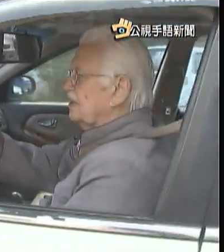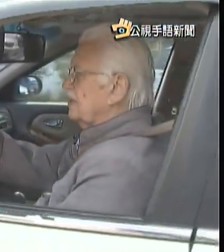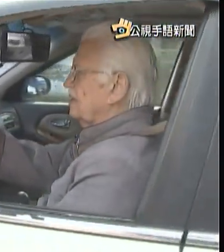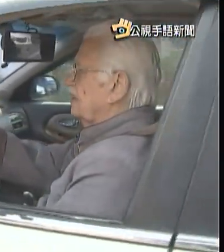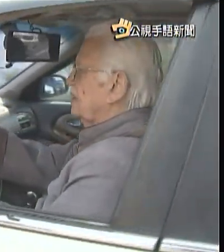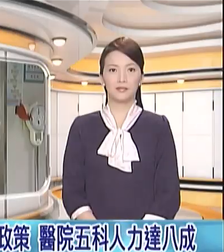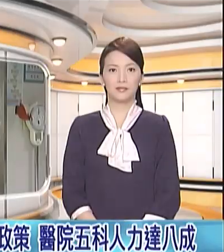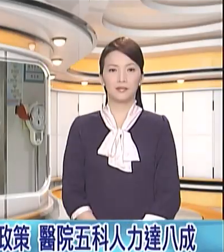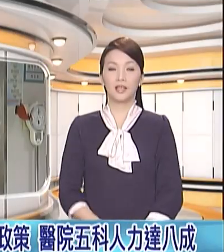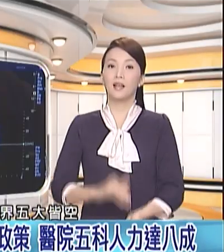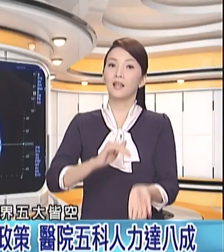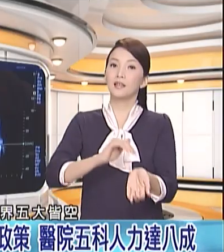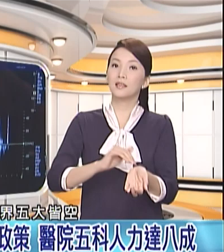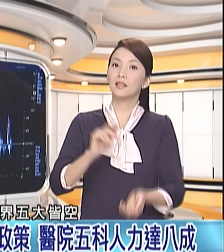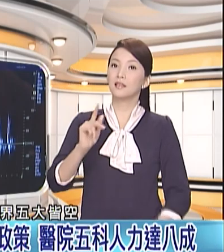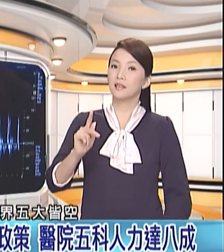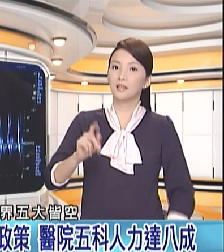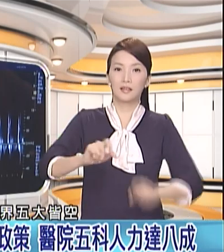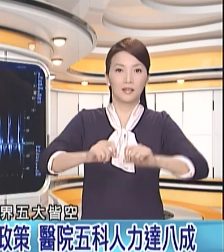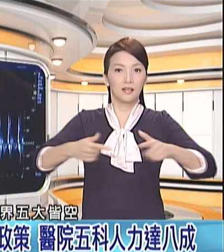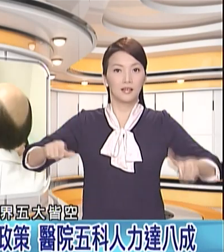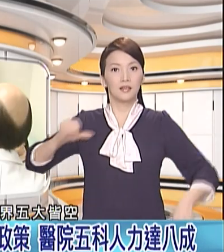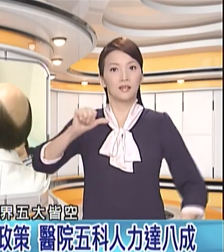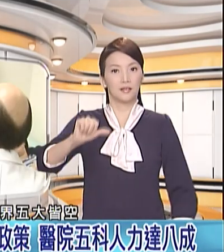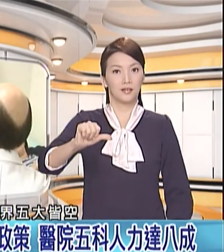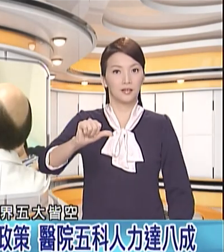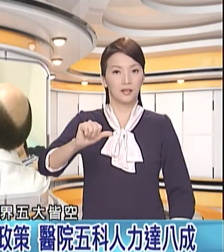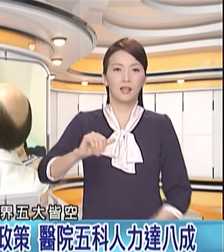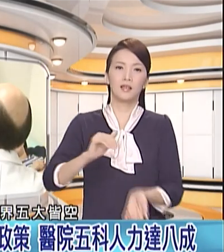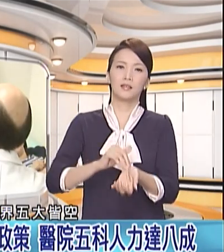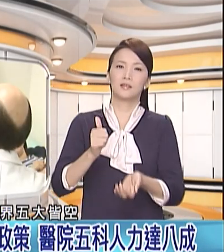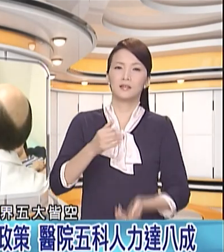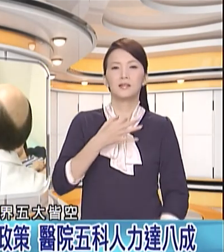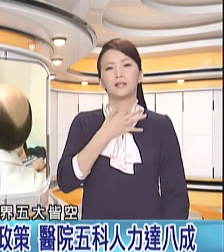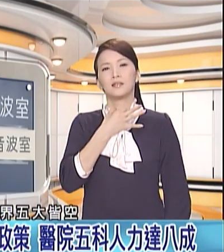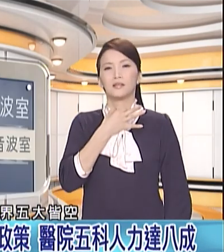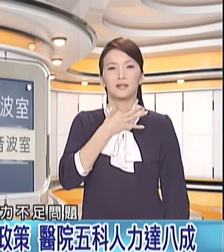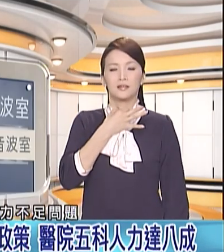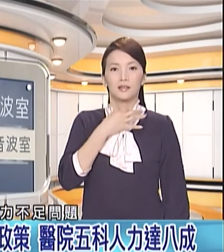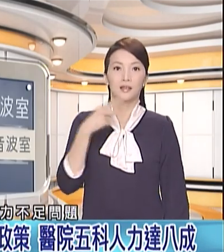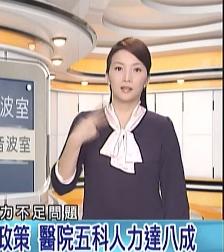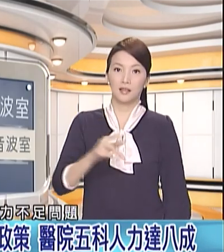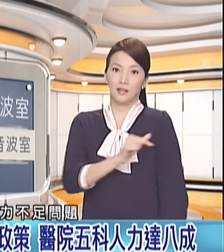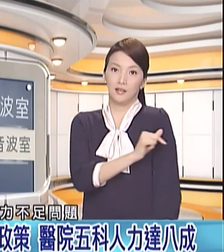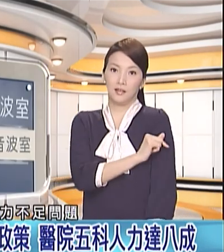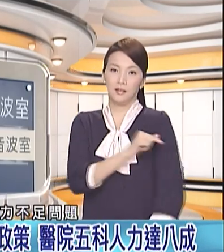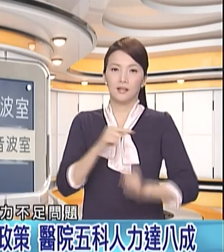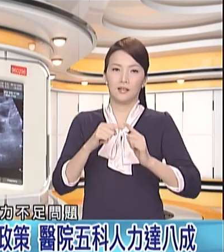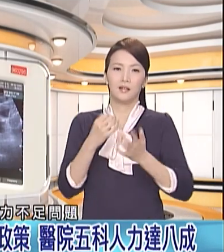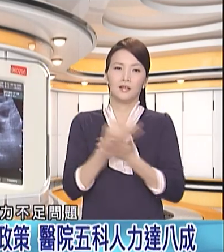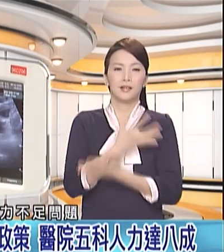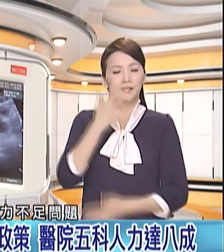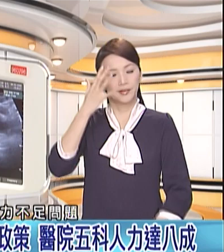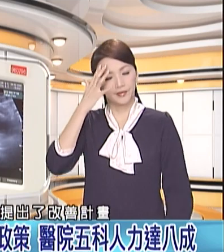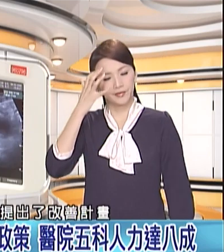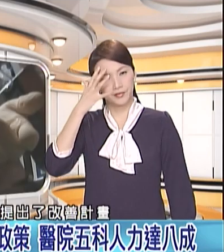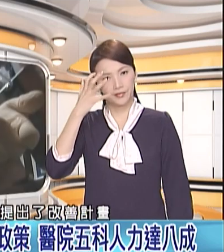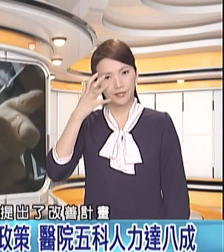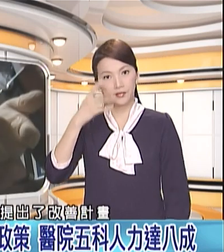道。 为了改善医界五大皆空以及护理人力不足的问题，卫福部去年